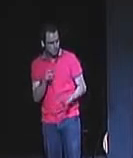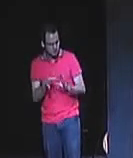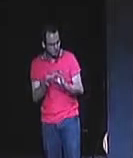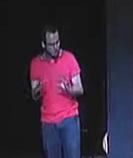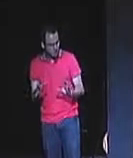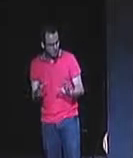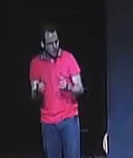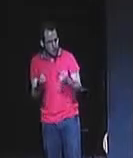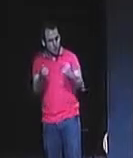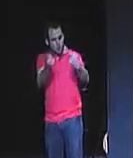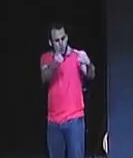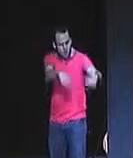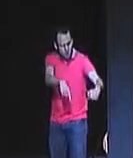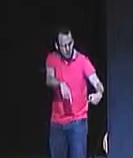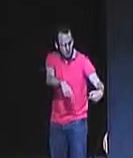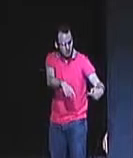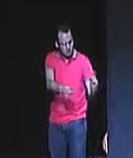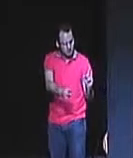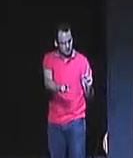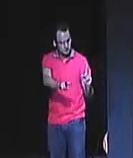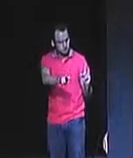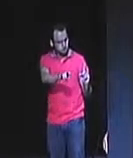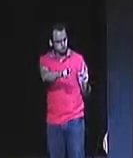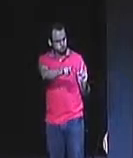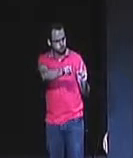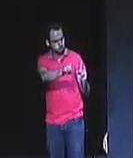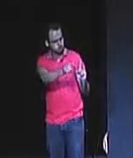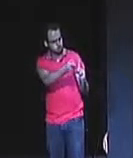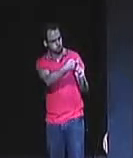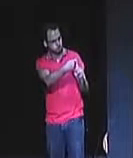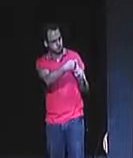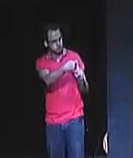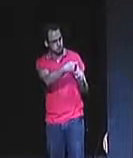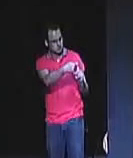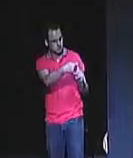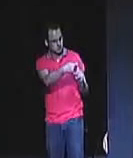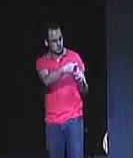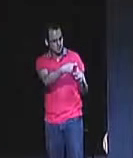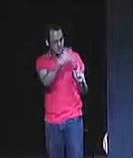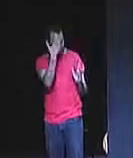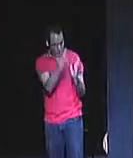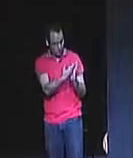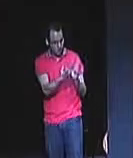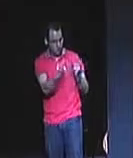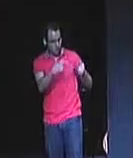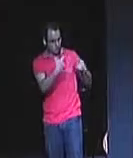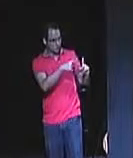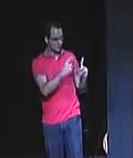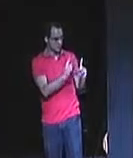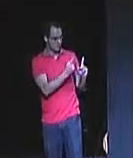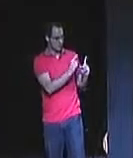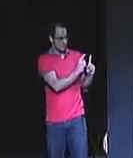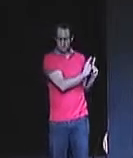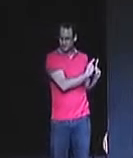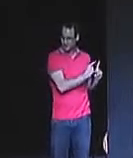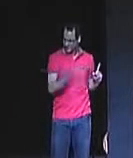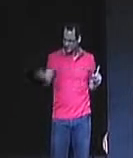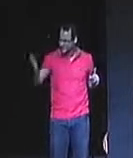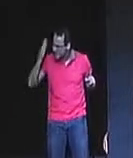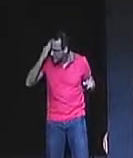que ele deu um golpe e começa a tomar confiança em direção a mim é isso marcha